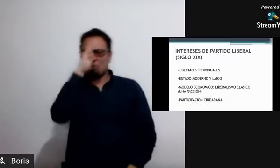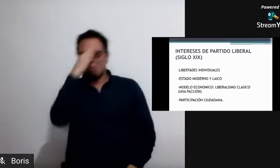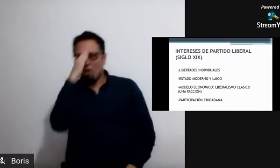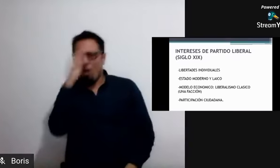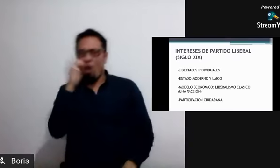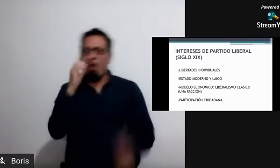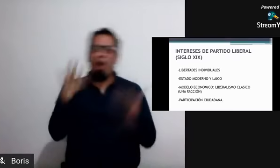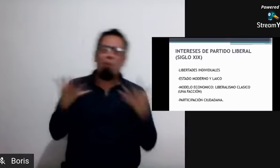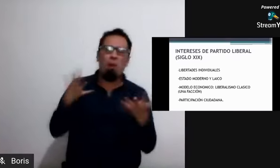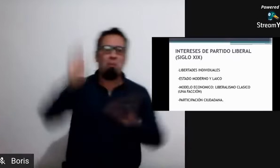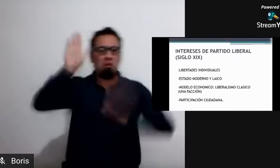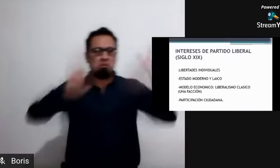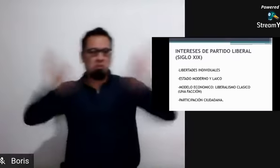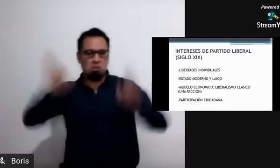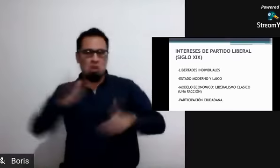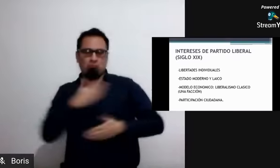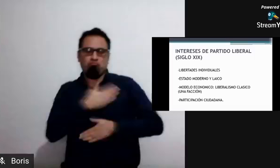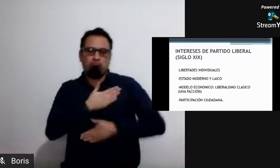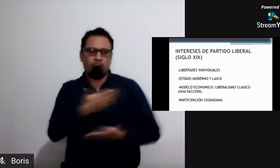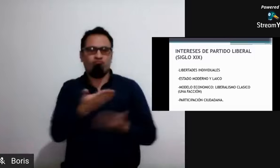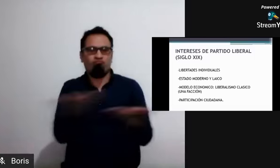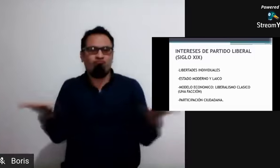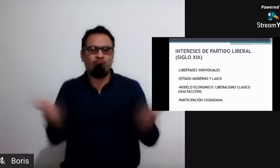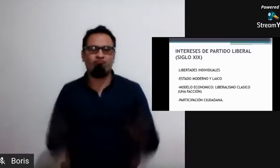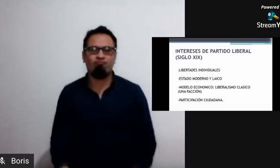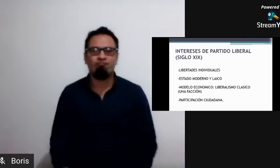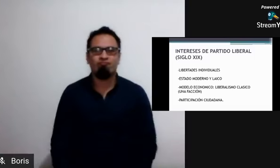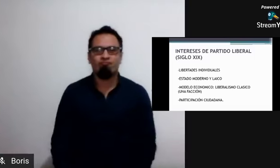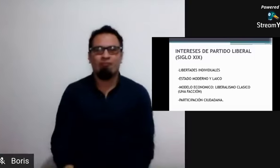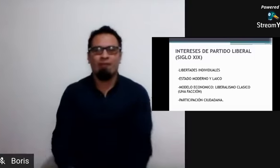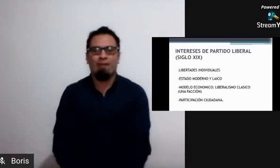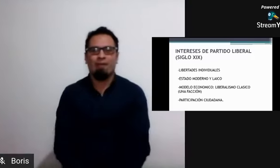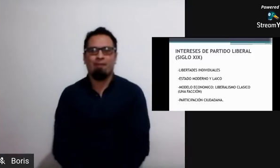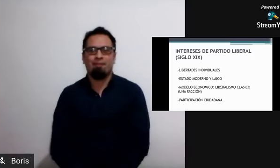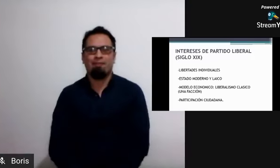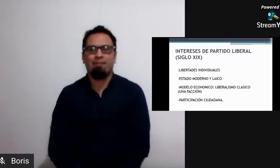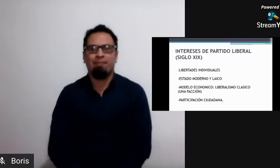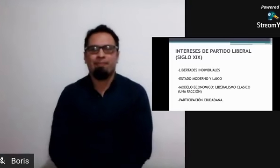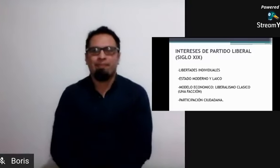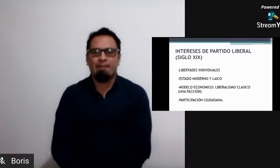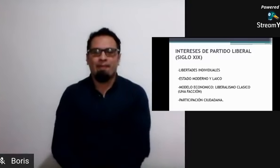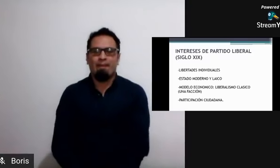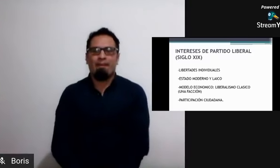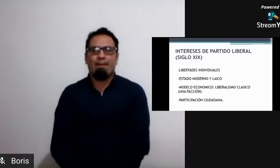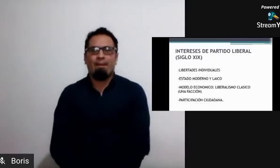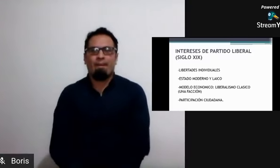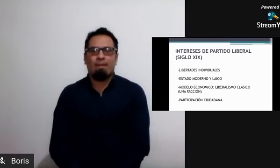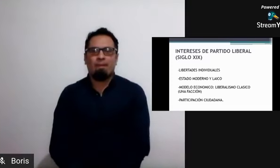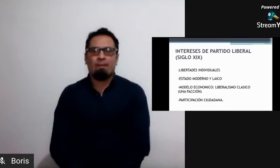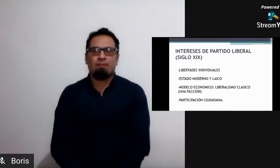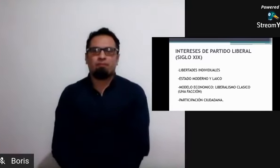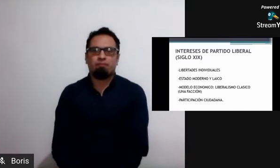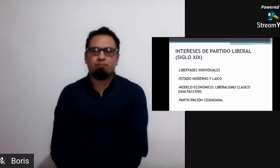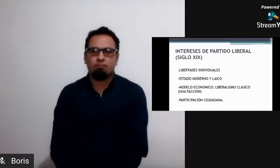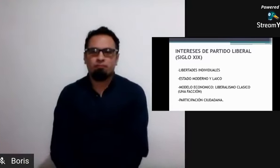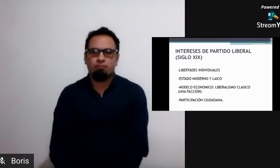otras cosas más, sino que por cuestiones de tiempo sé que deberíamos hacer un resumen como general de los